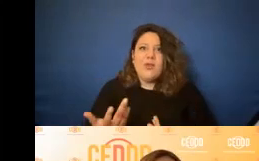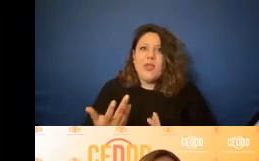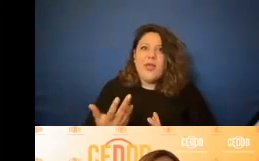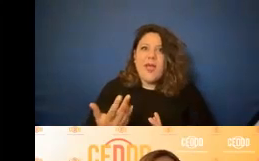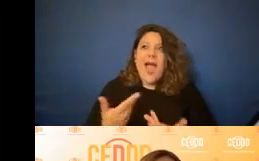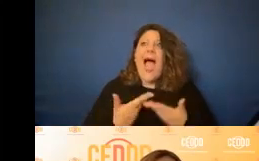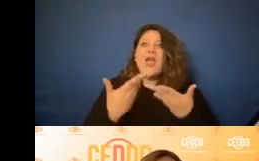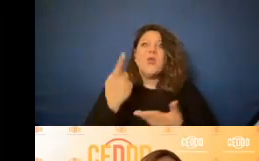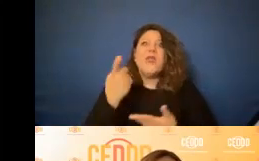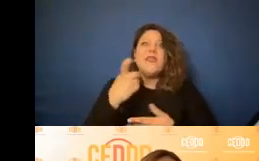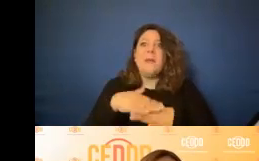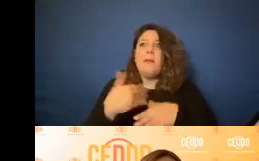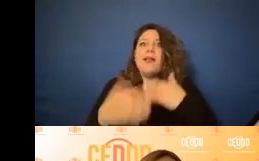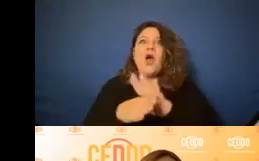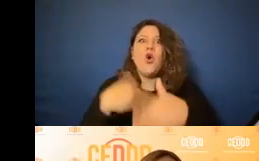adelante.